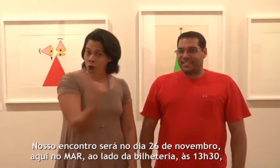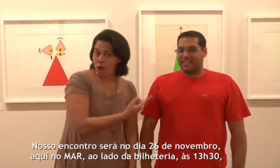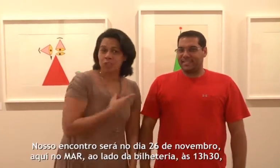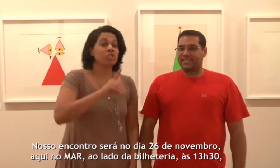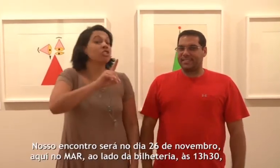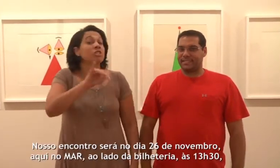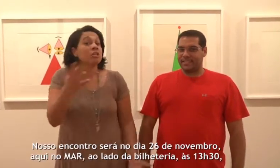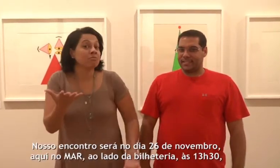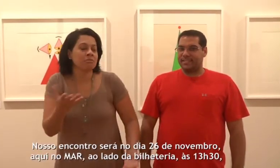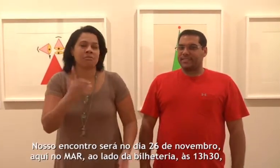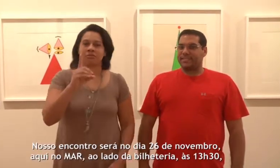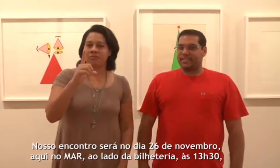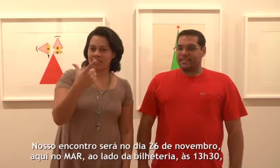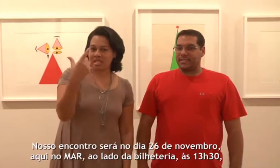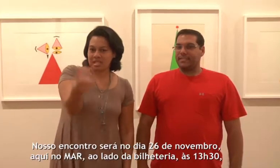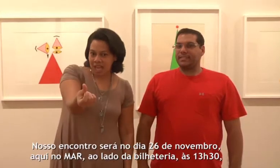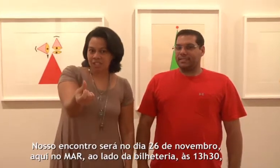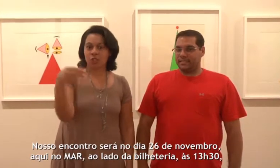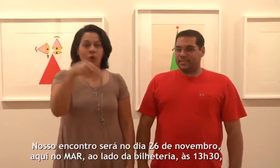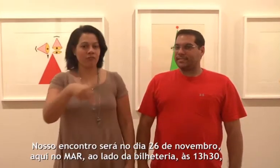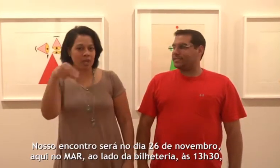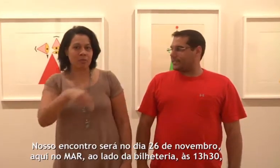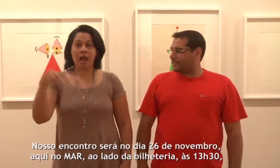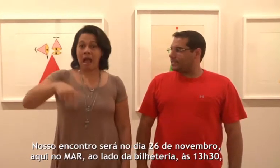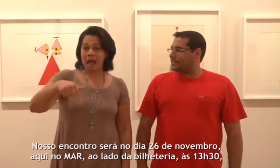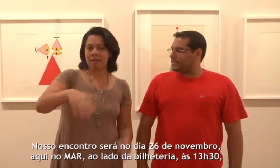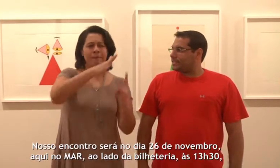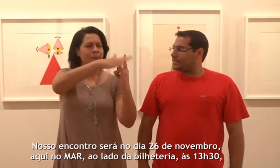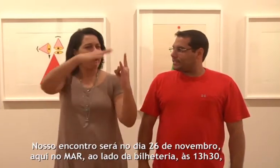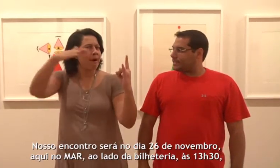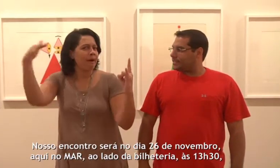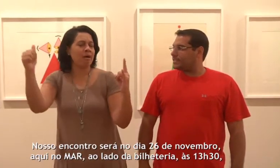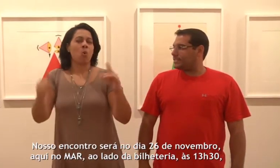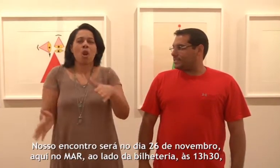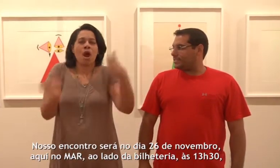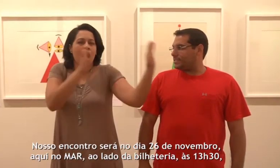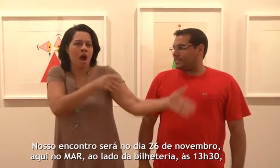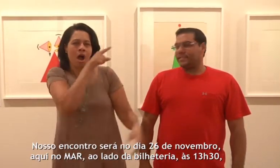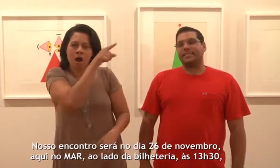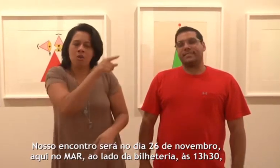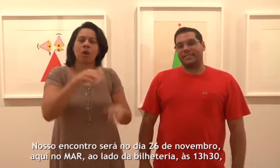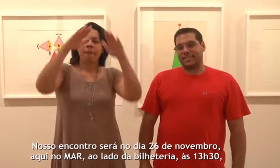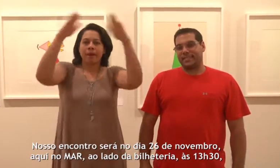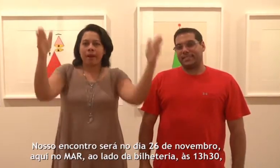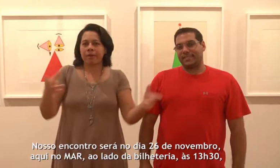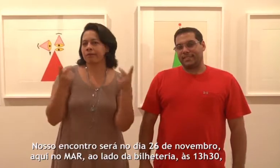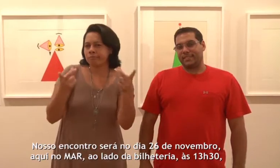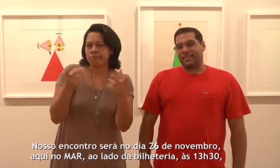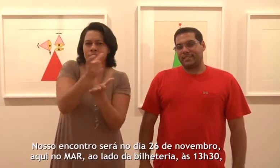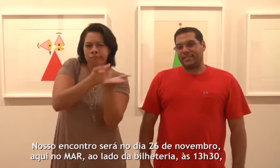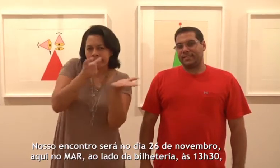Nosso encontro será no dia 26 de novembro, aqui no mar, ao lado da